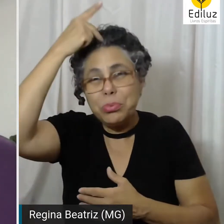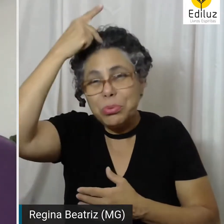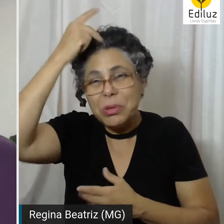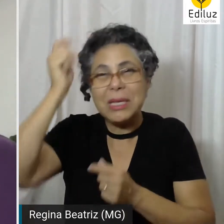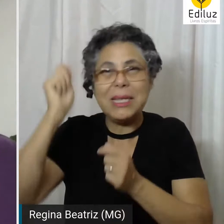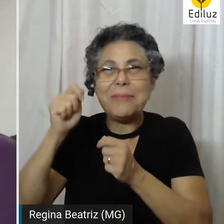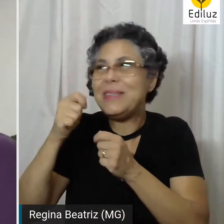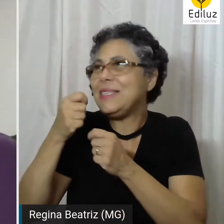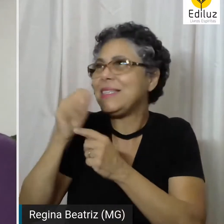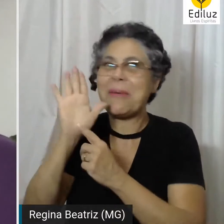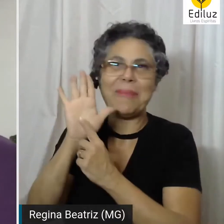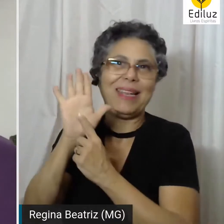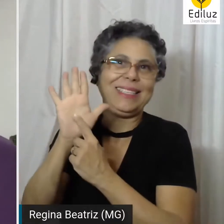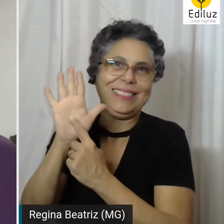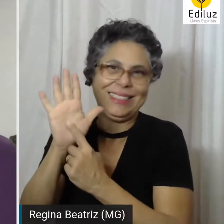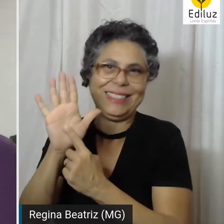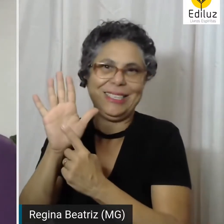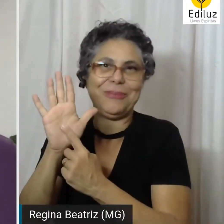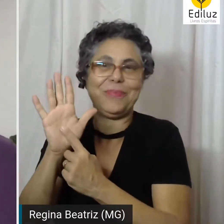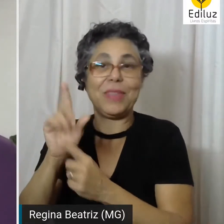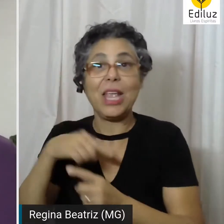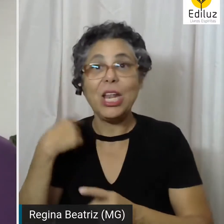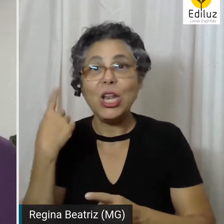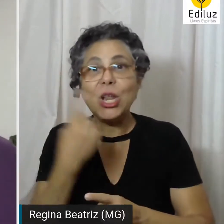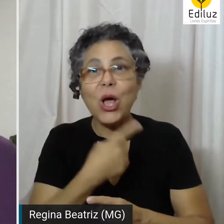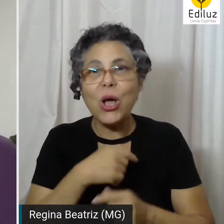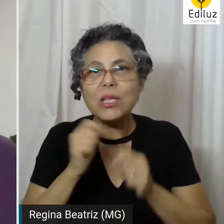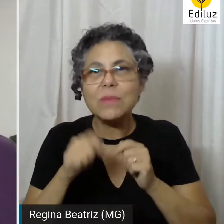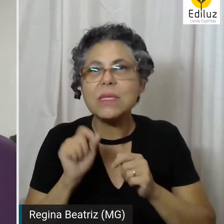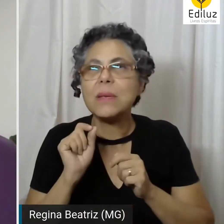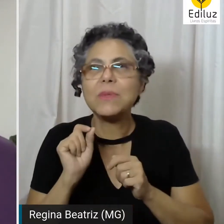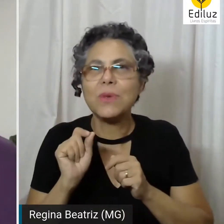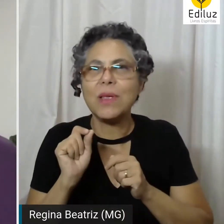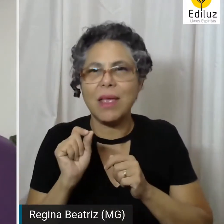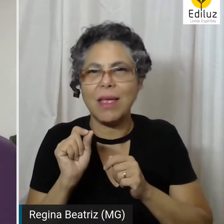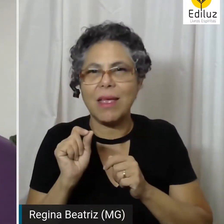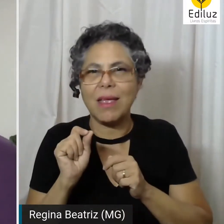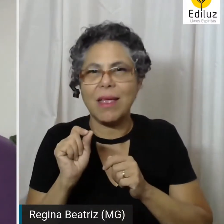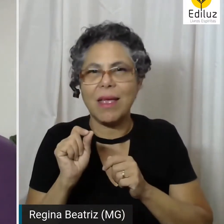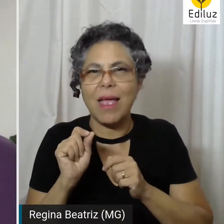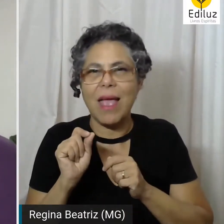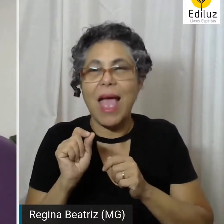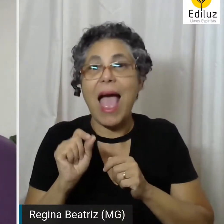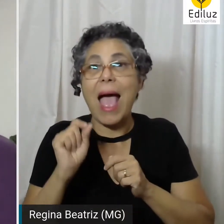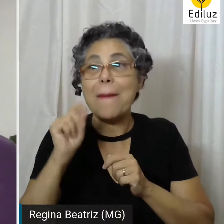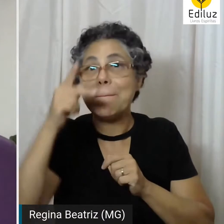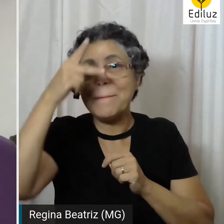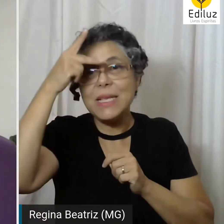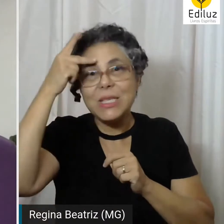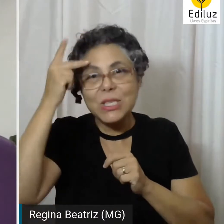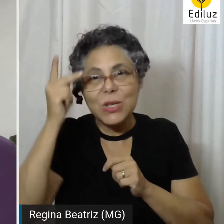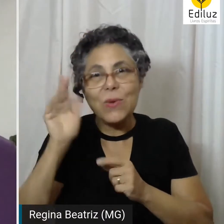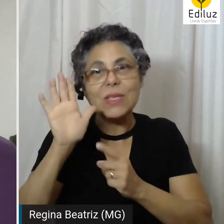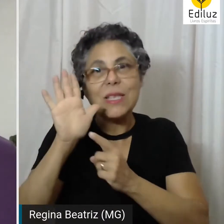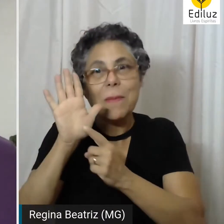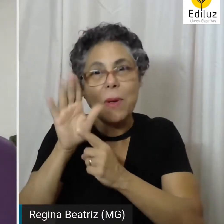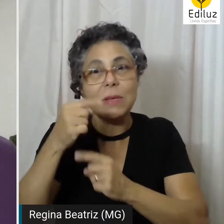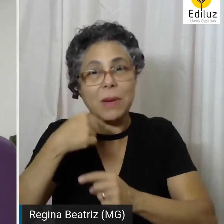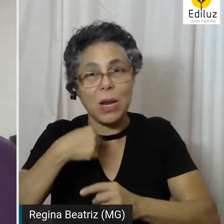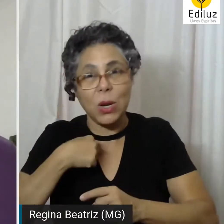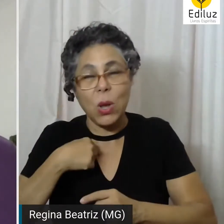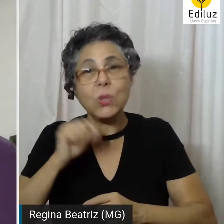porquanto precisamos mesmo daqueles que nos mostrem os pontos em que